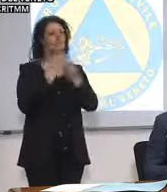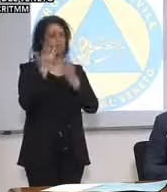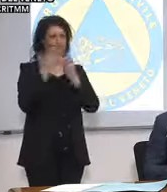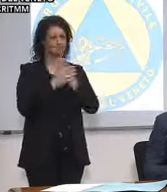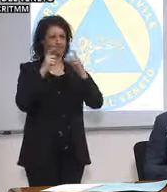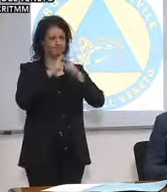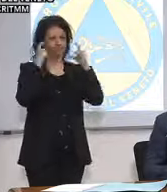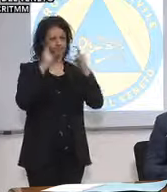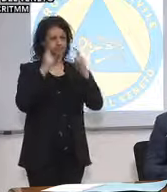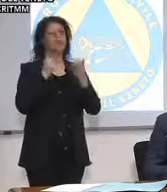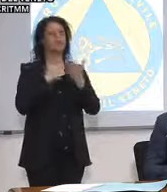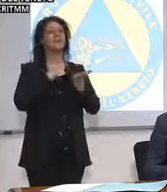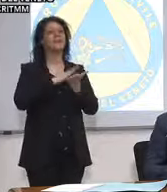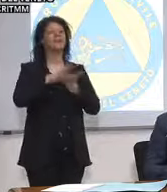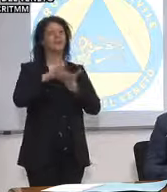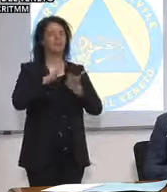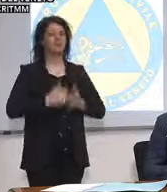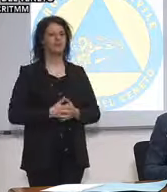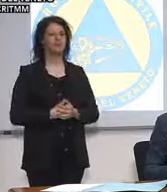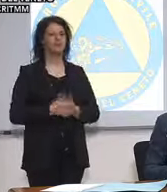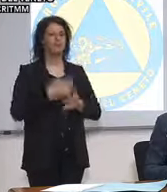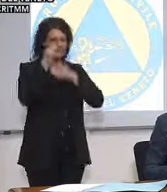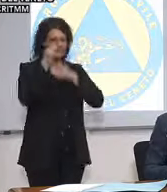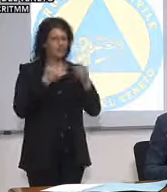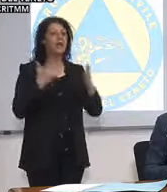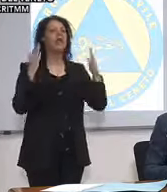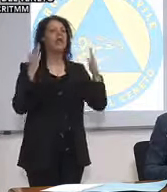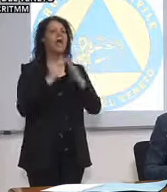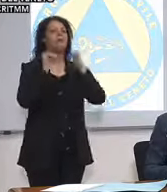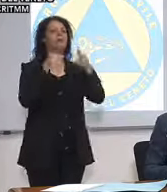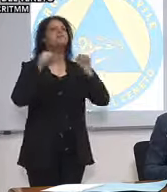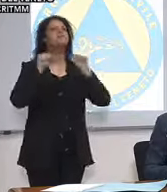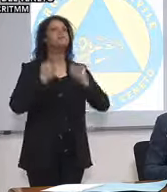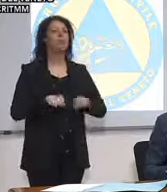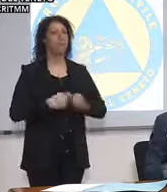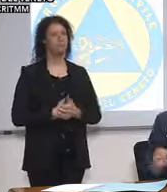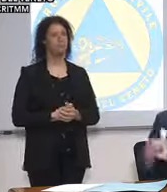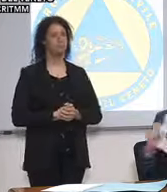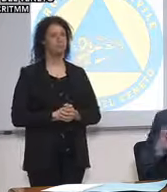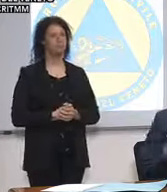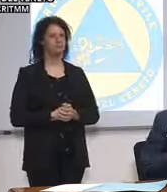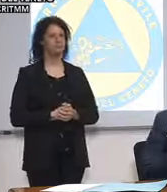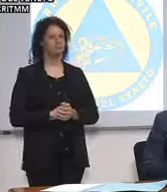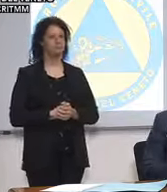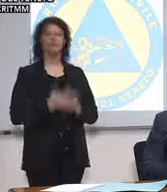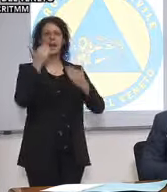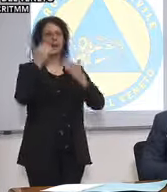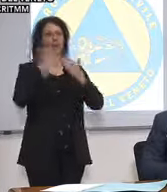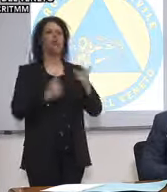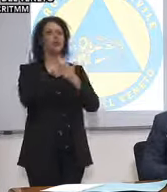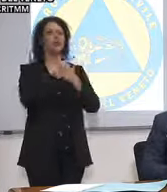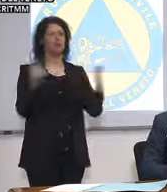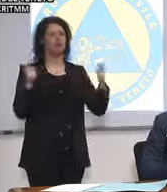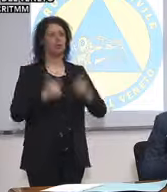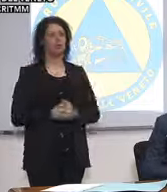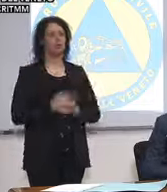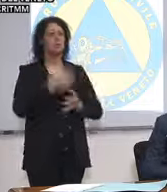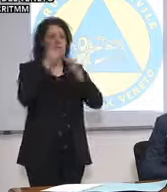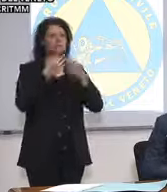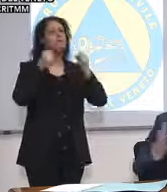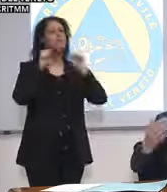garantendo l'igiene. Vuol dire che si esce di casa, per capirci, senza limitazione. E quindi si